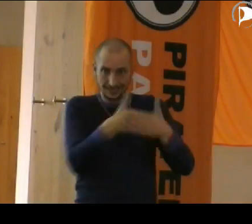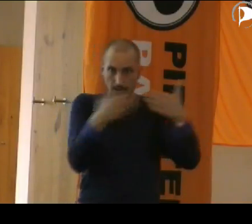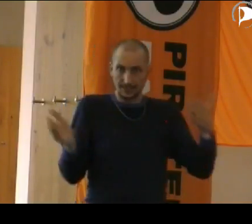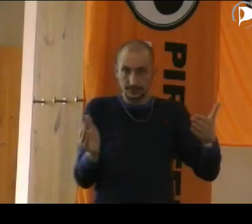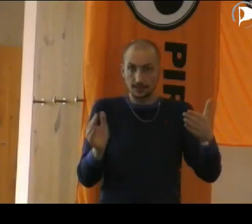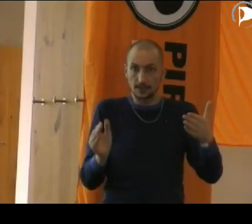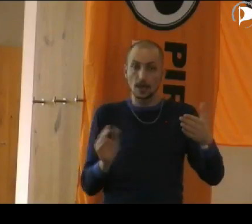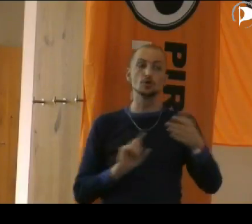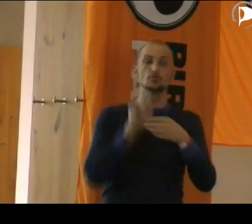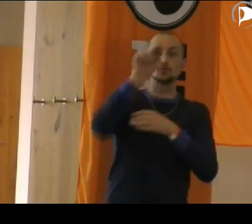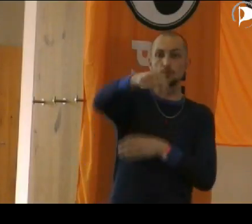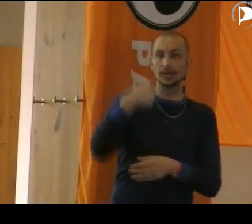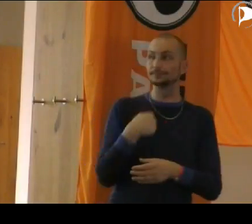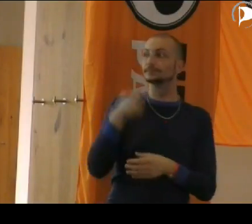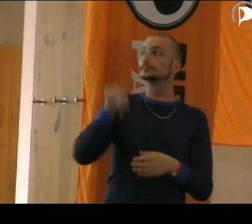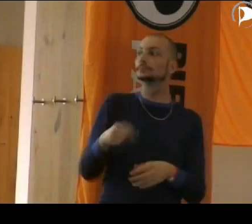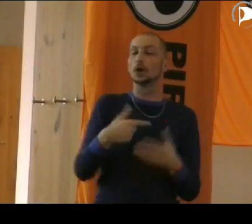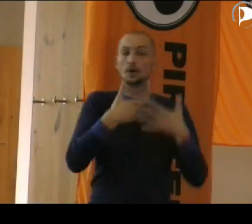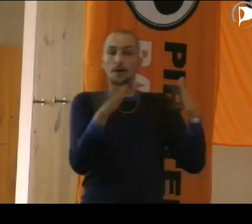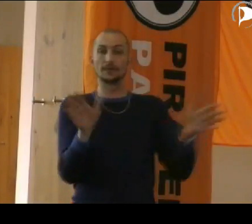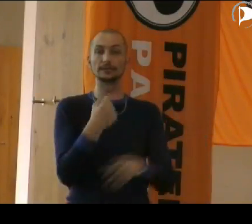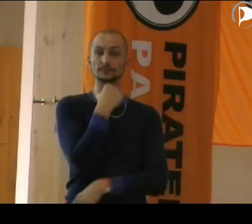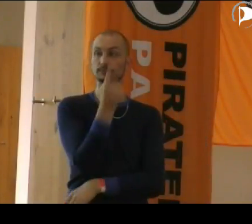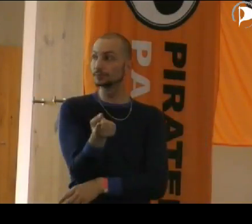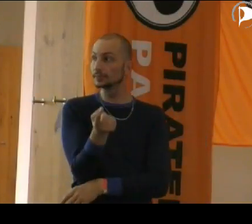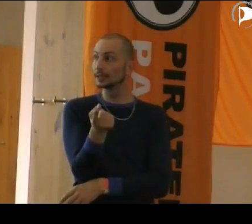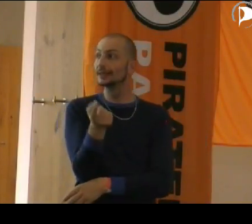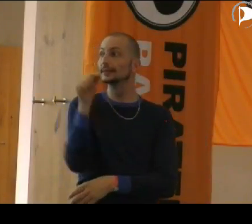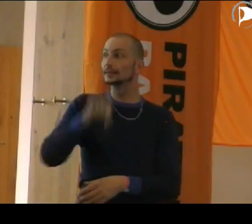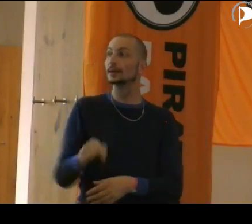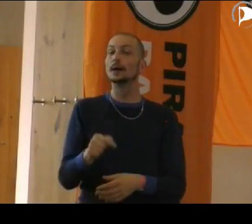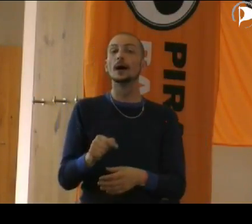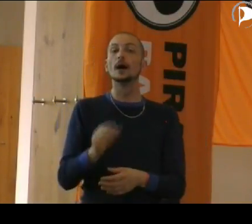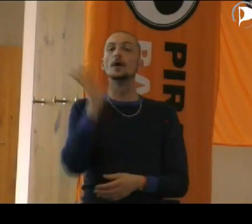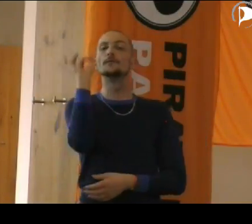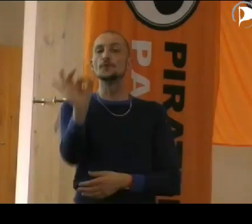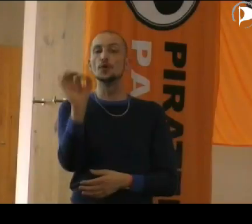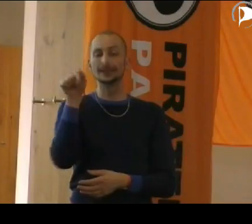haben das sehr gut angenommen es war eine große hilfe die wir zumindest gesagt